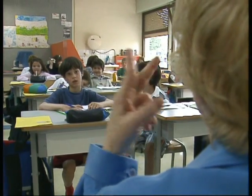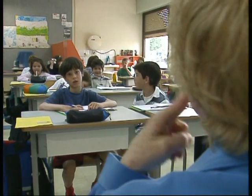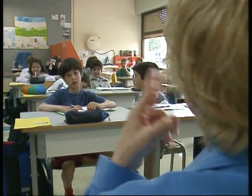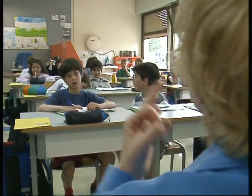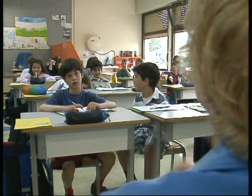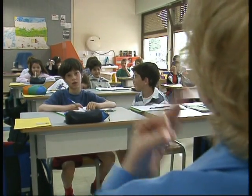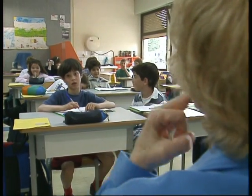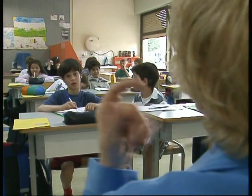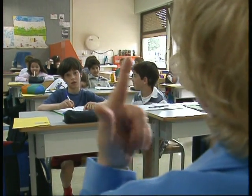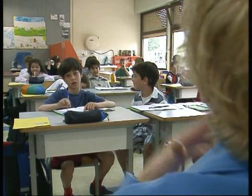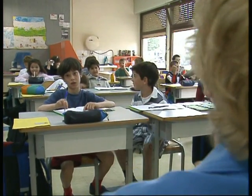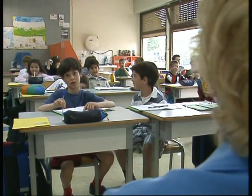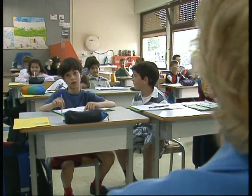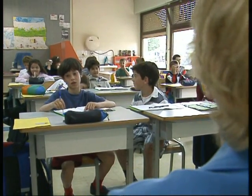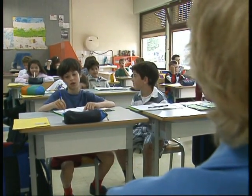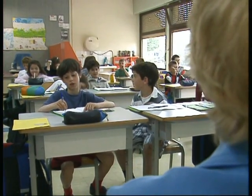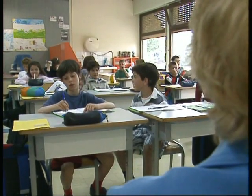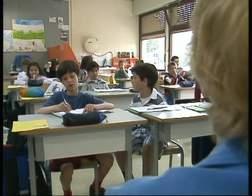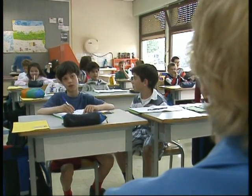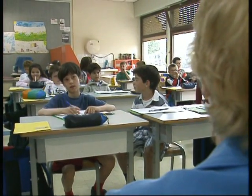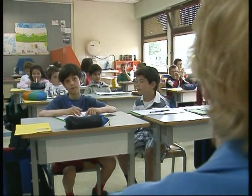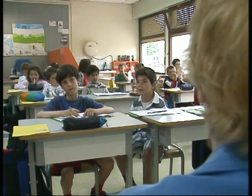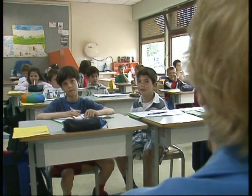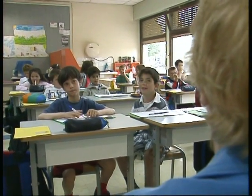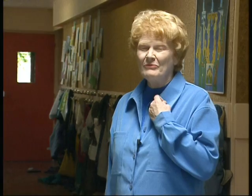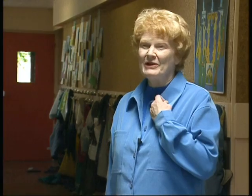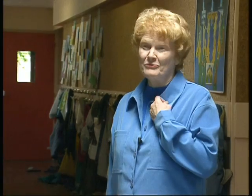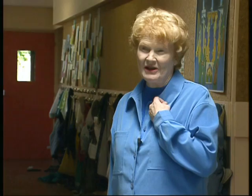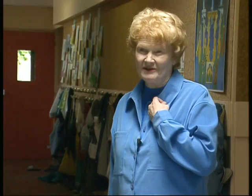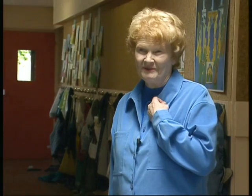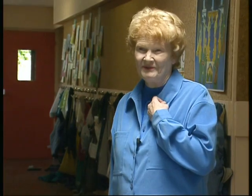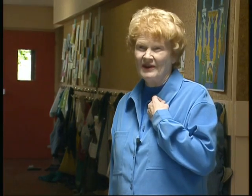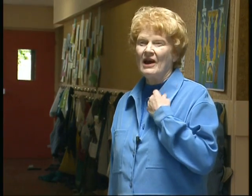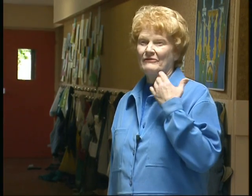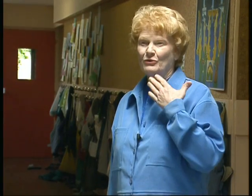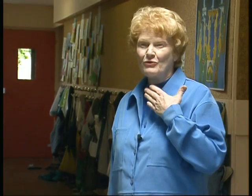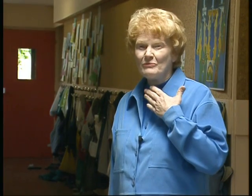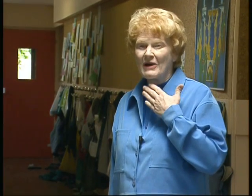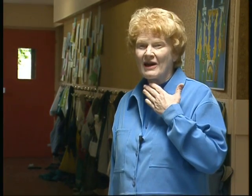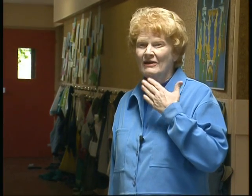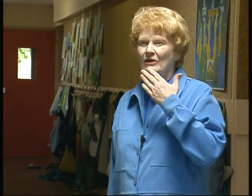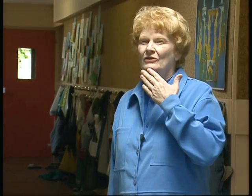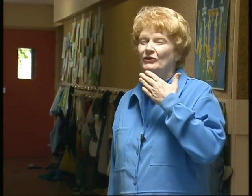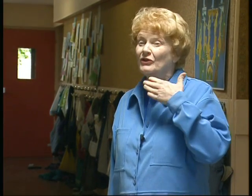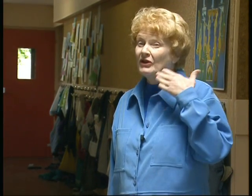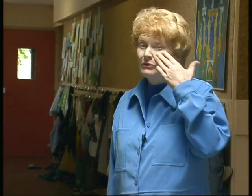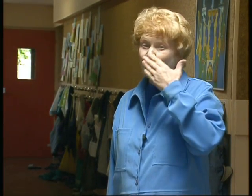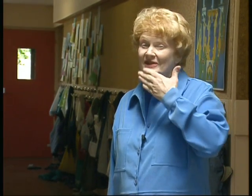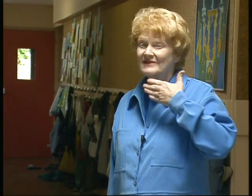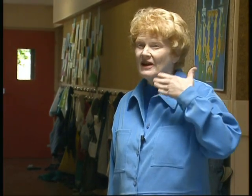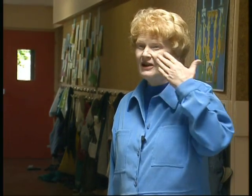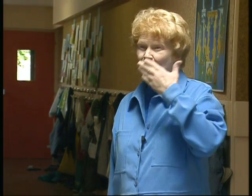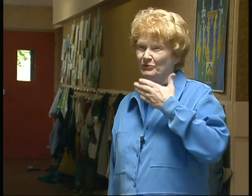compléter les lèvres, donc la lecture labiale, par un code manuel. Avec une main, dans un